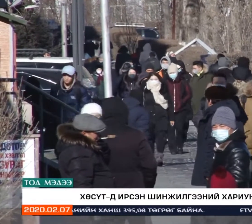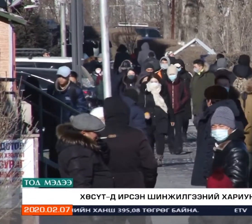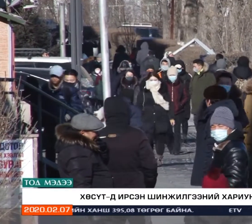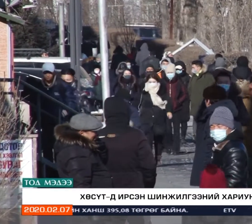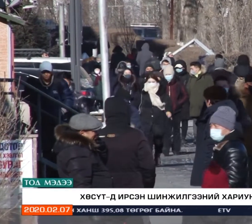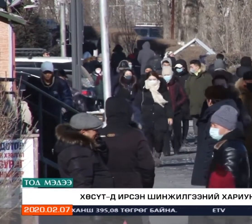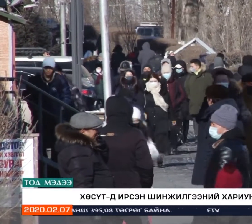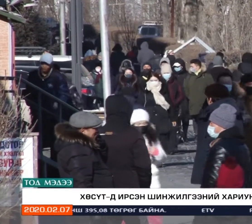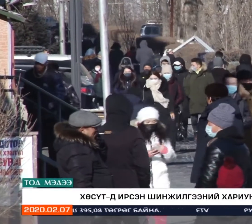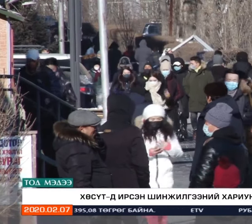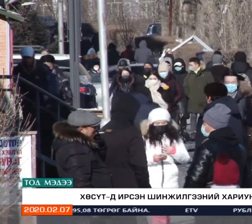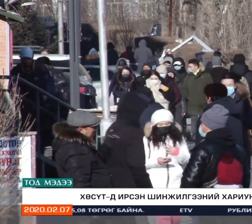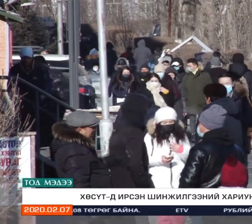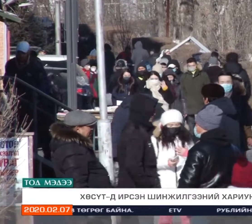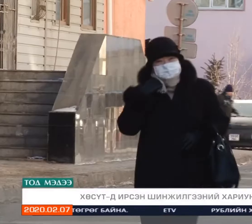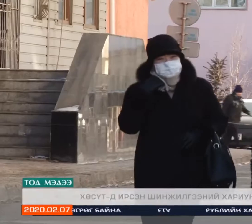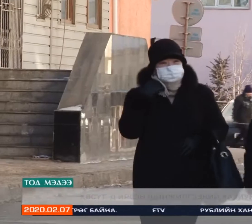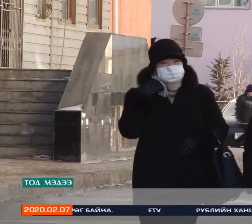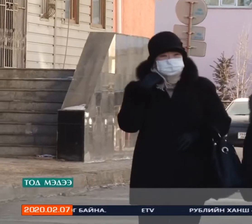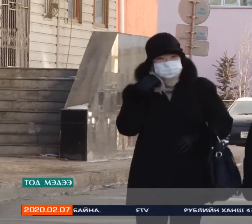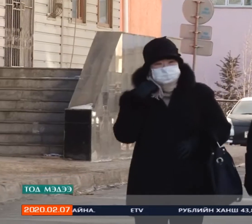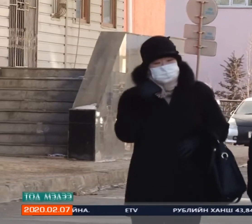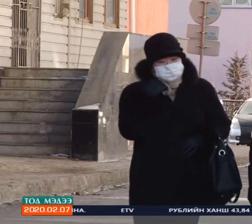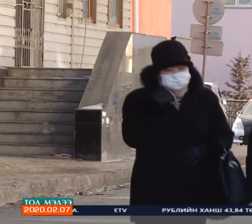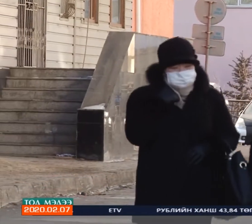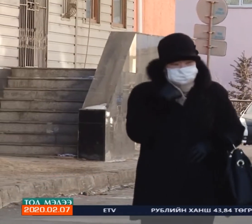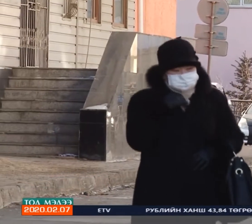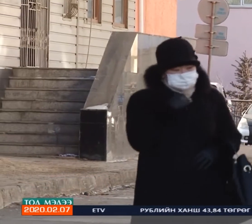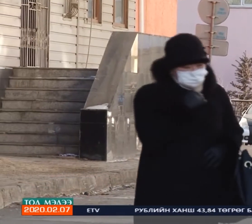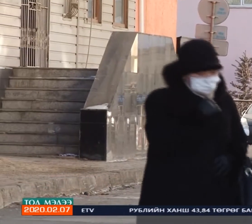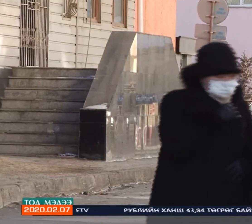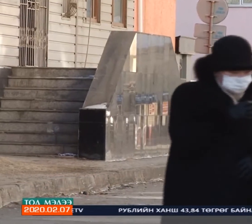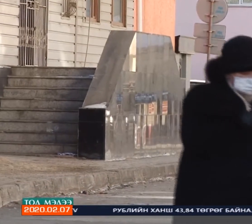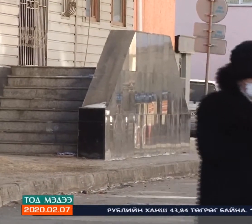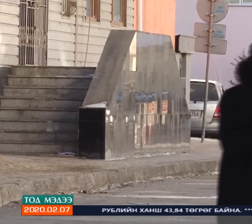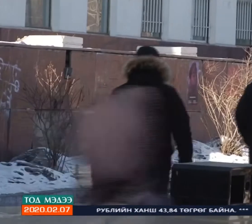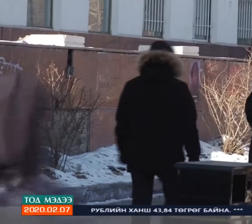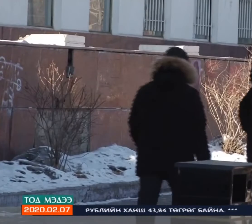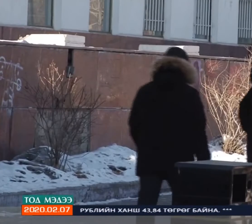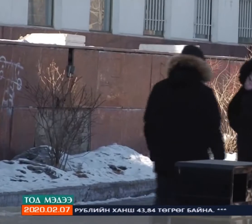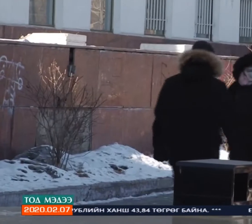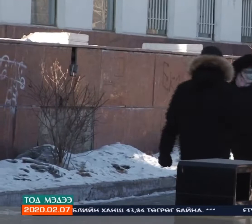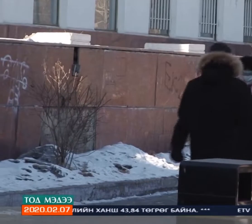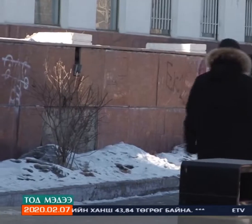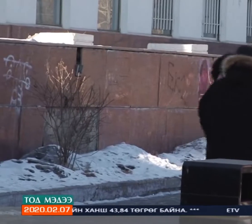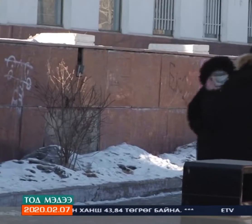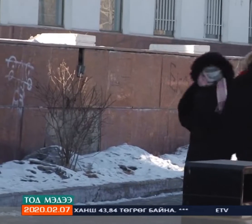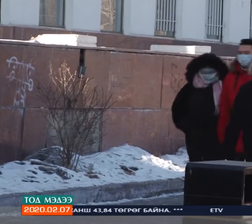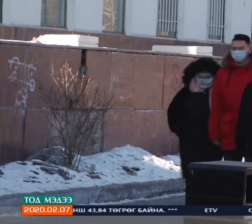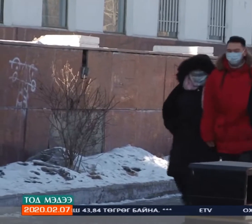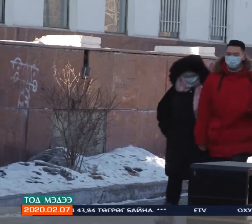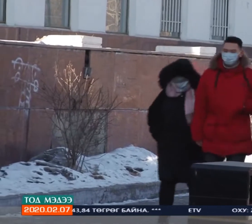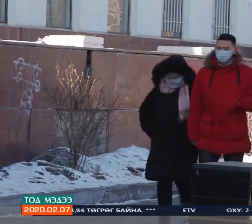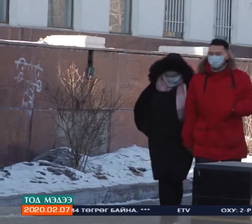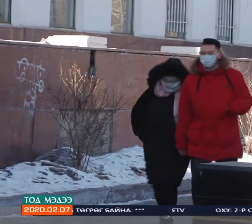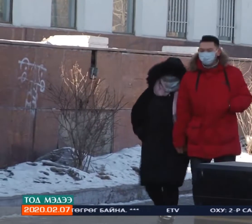хүн, Бархан Уул аймагт 1 хүн тус тусгаарлаж эмчийн хяналтанд байна. Сүүлийн үед иргэд коронавирусээс хамгаалах сулрч байгааг албаны